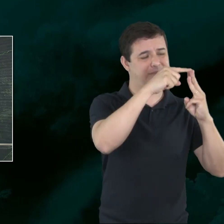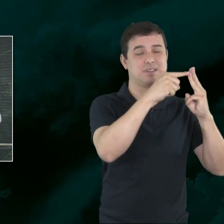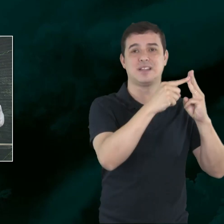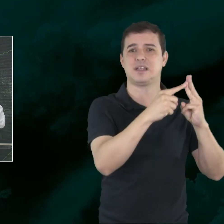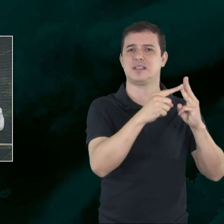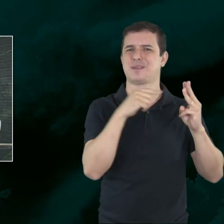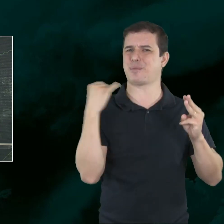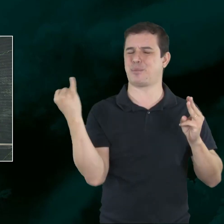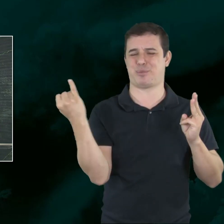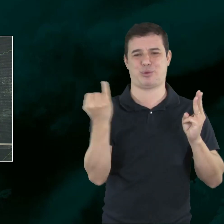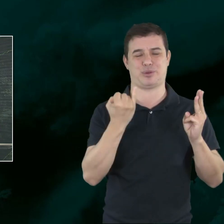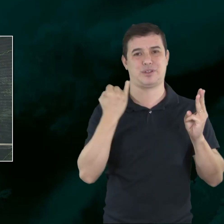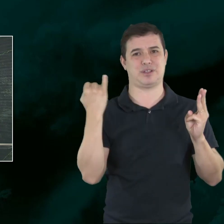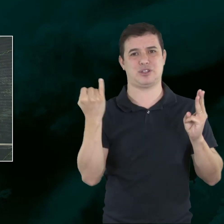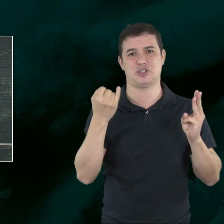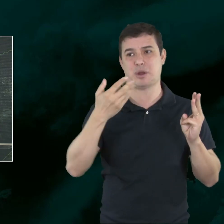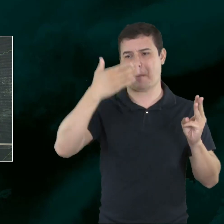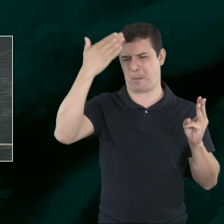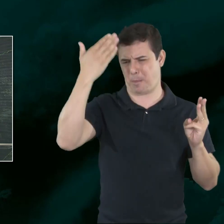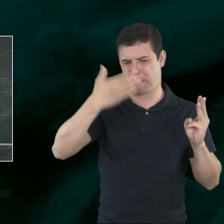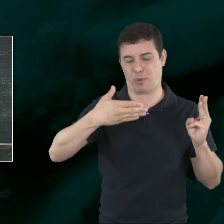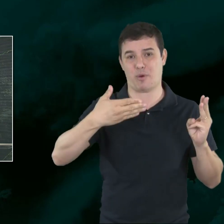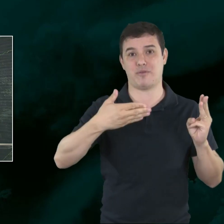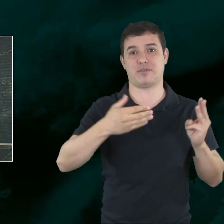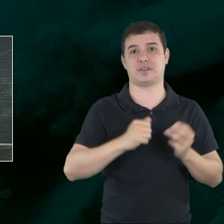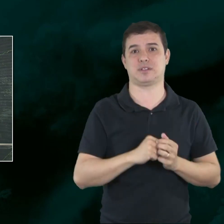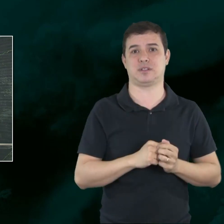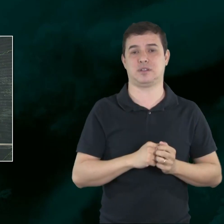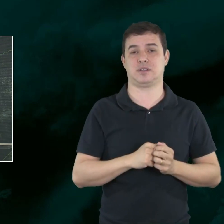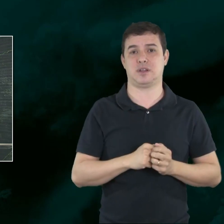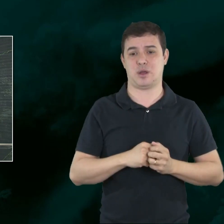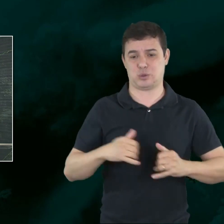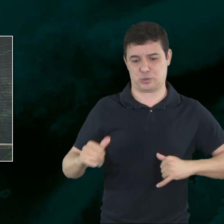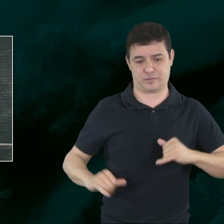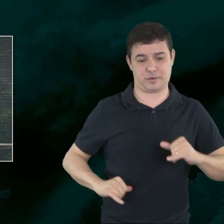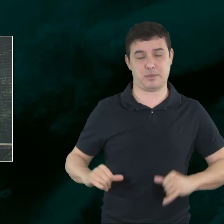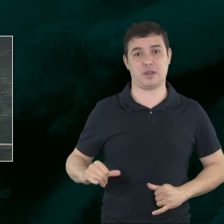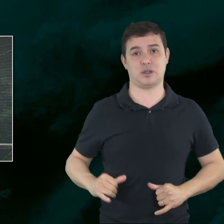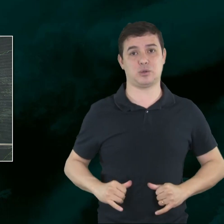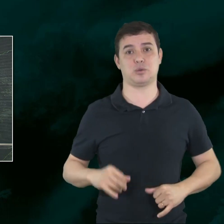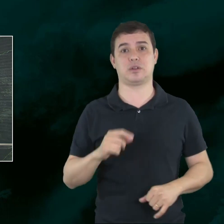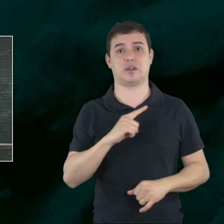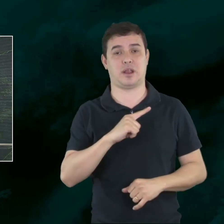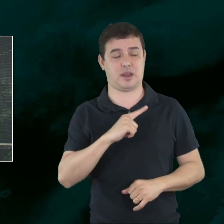sua fé provada por Deus, você vai balançar, né?